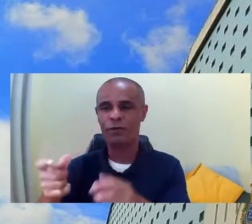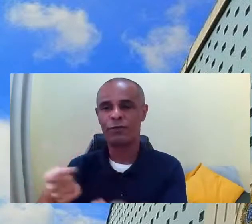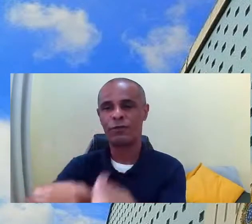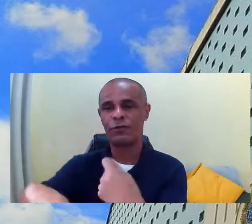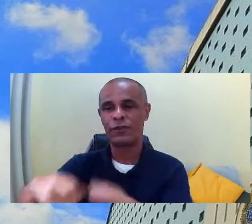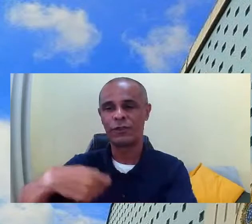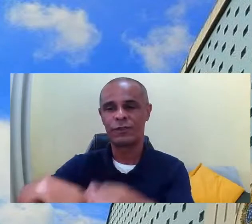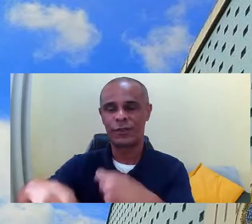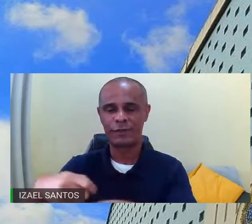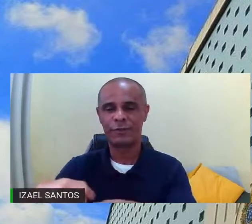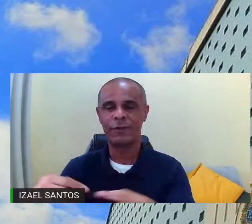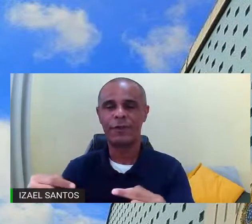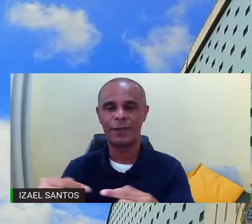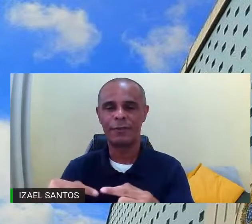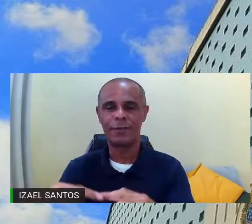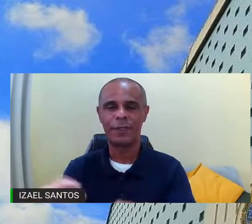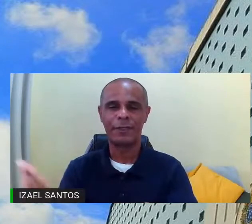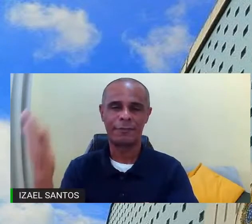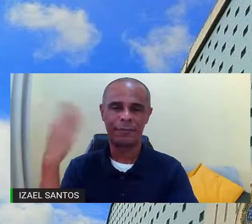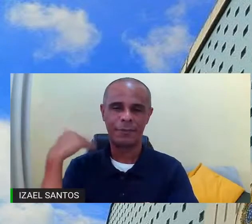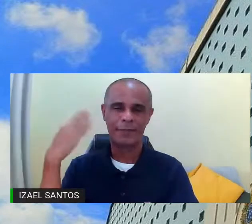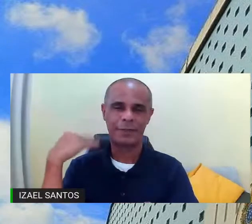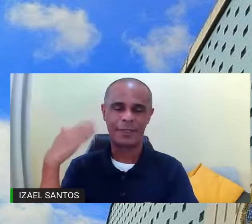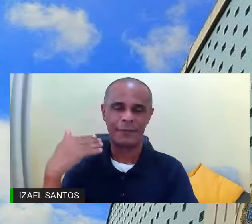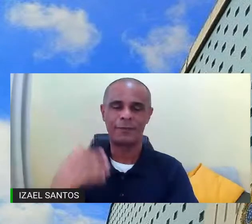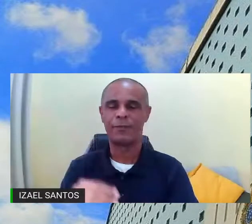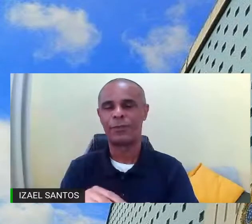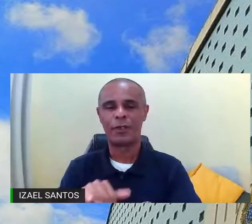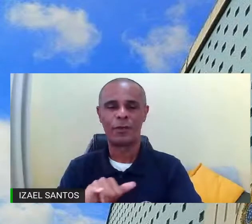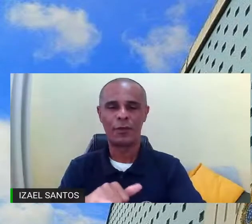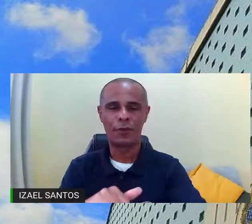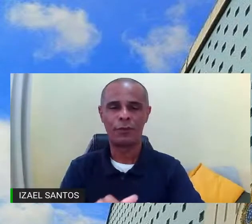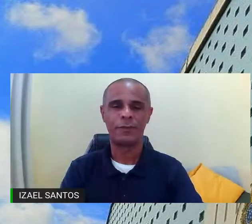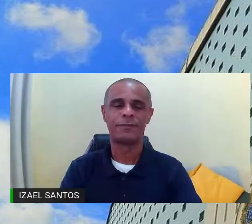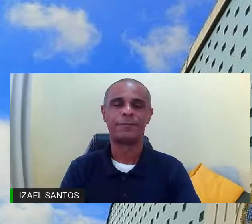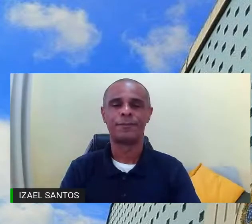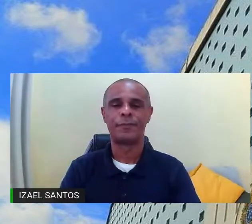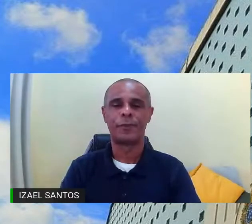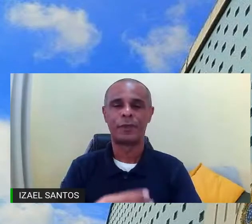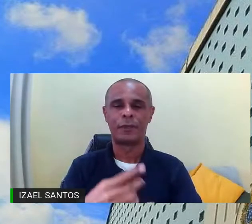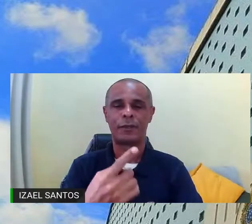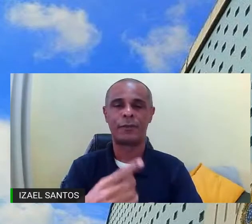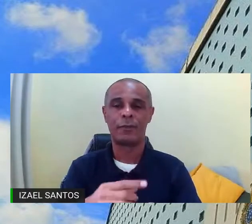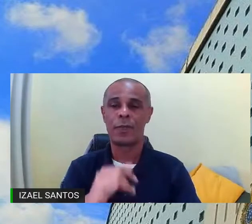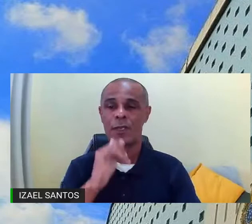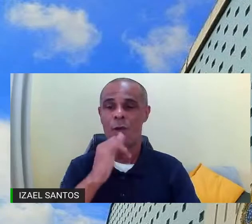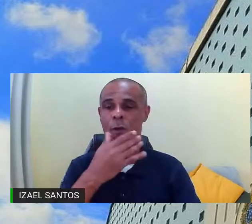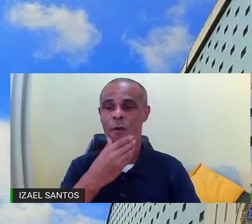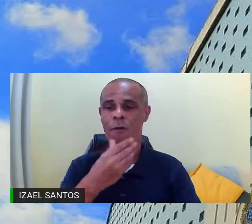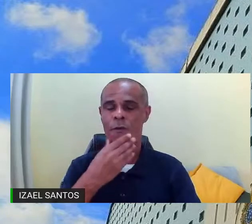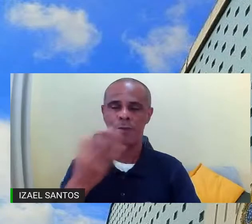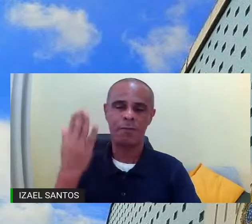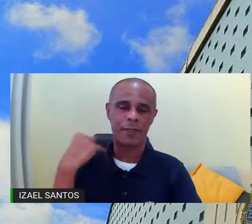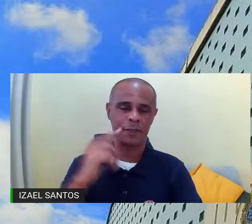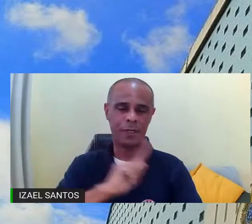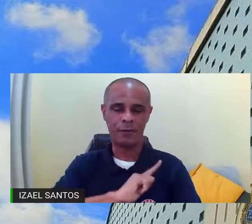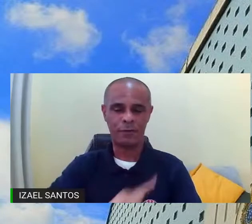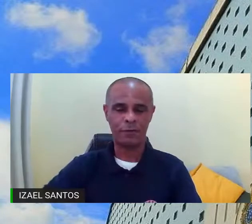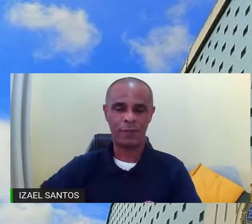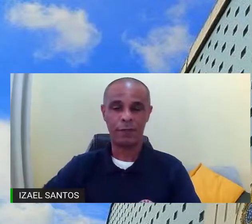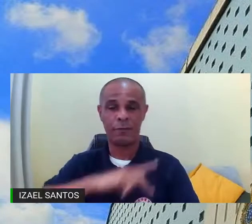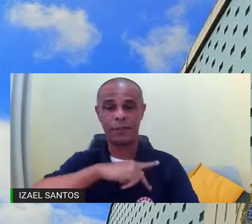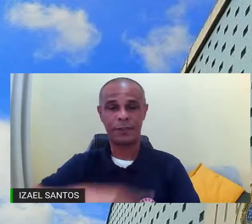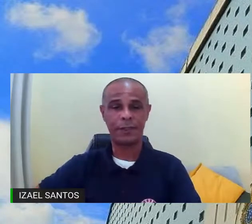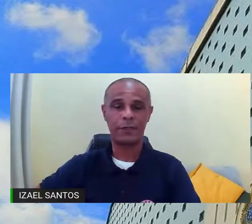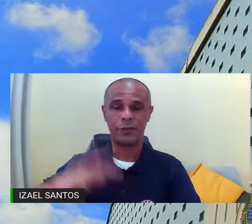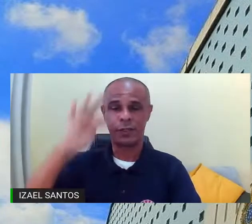de 2016. A destruição neoliberal produzida pelo governo Temer expressa-se no teto